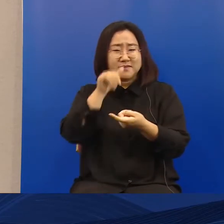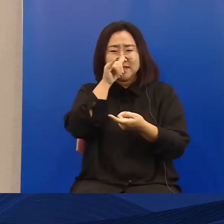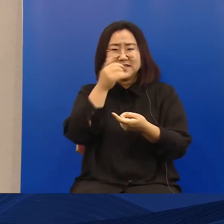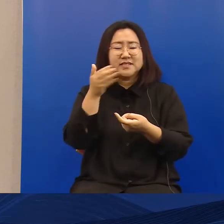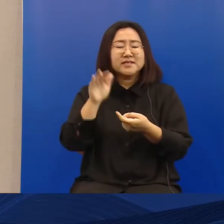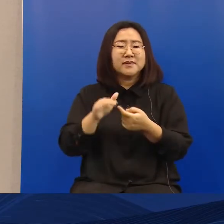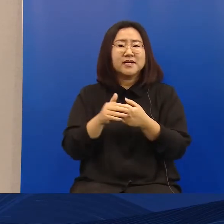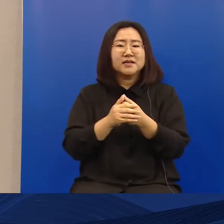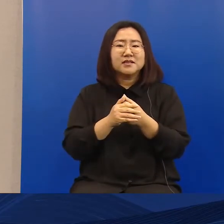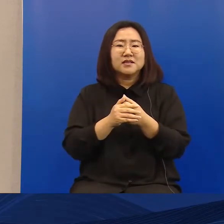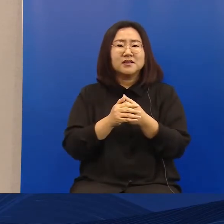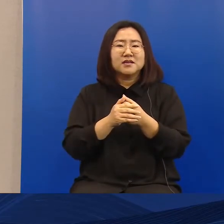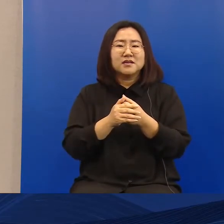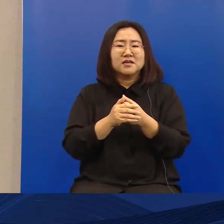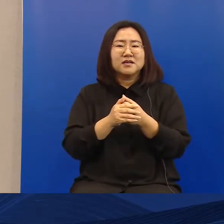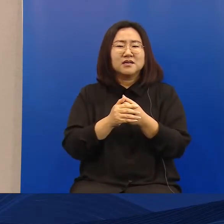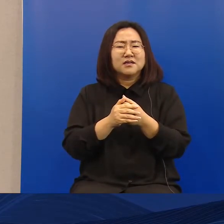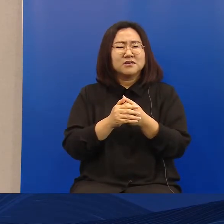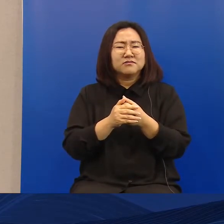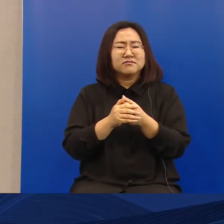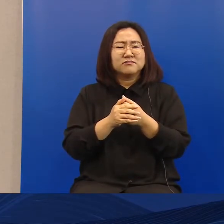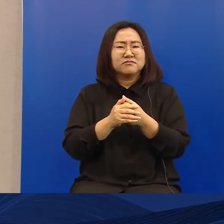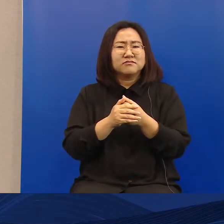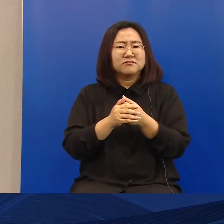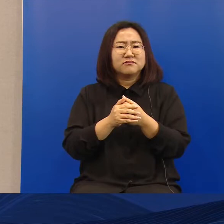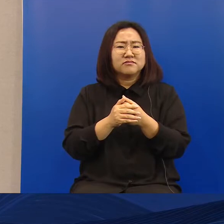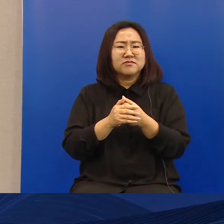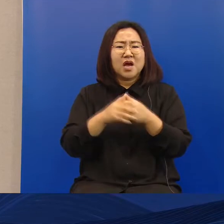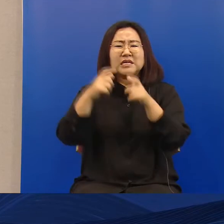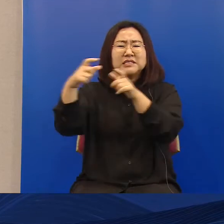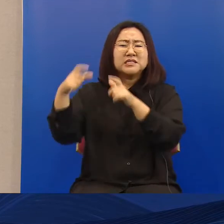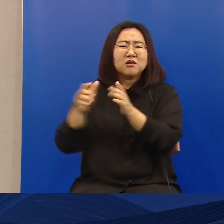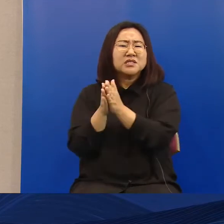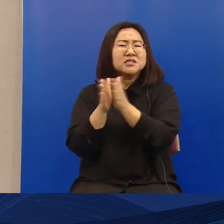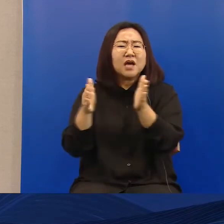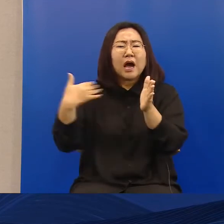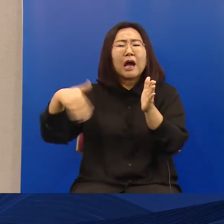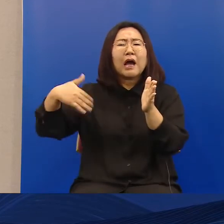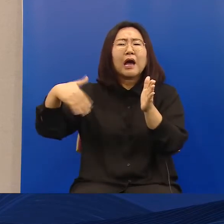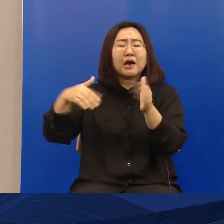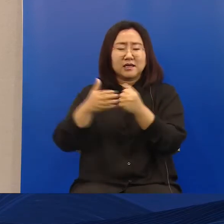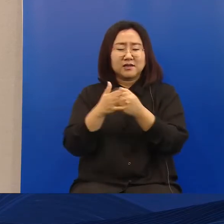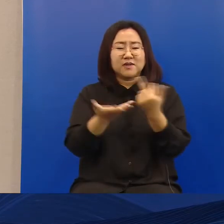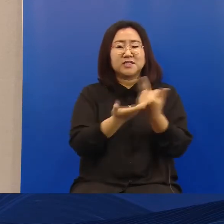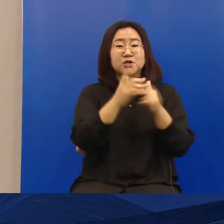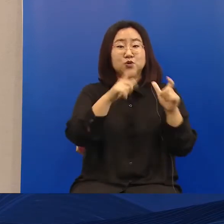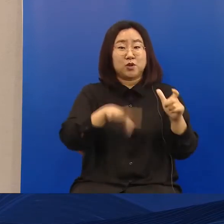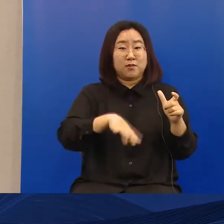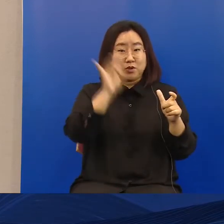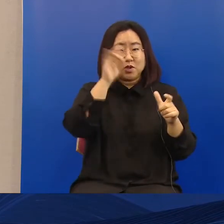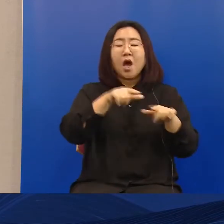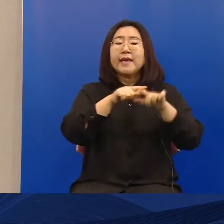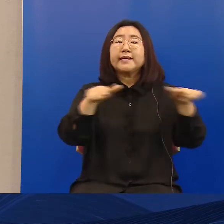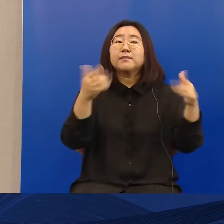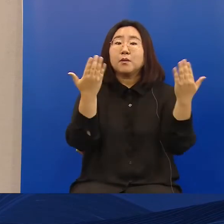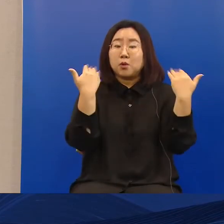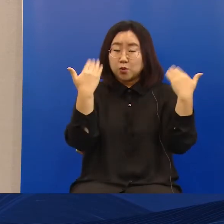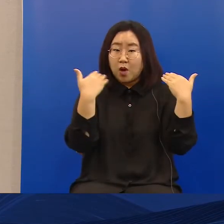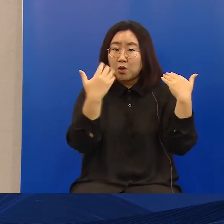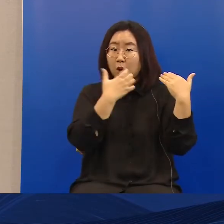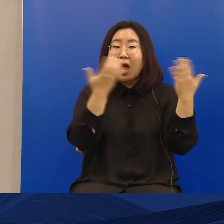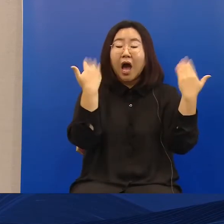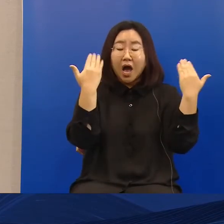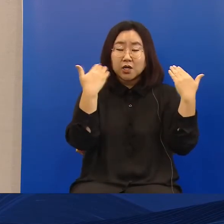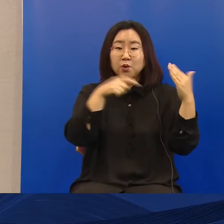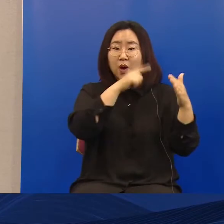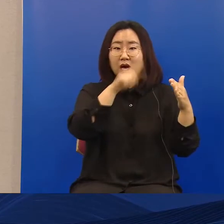있지만 선도적으로 하는 그 지역이 좀 없는 걸로 알고 있어서 제주도에서 일반 학교에서